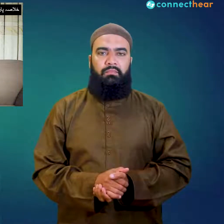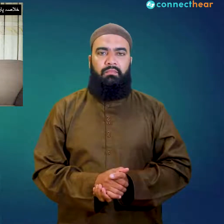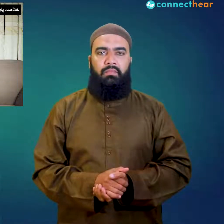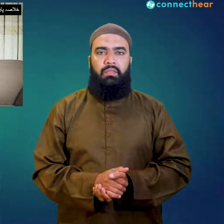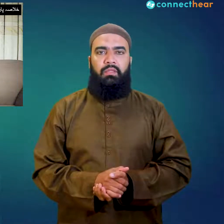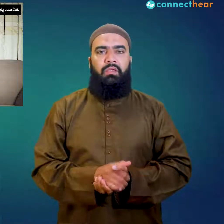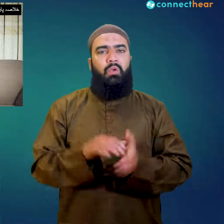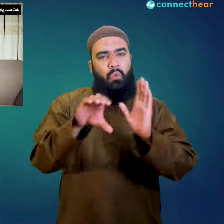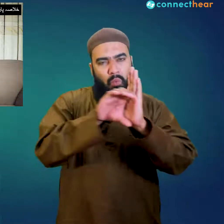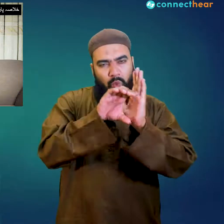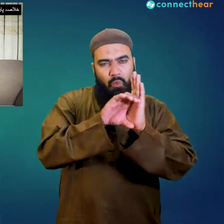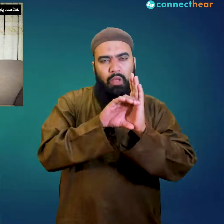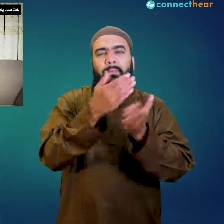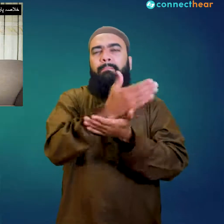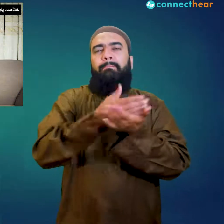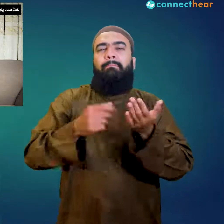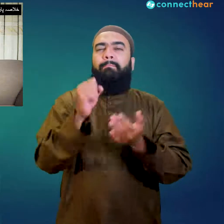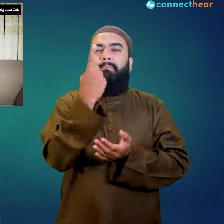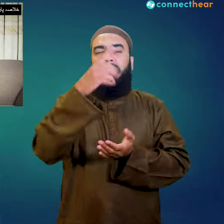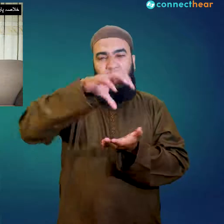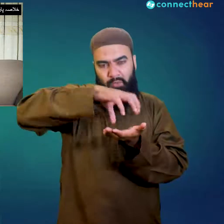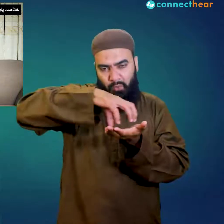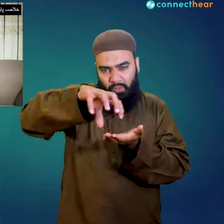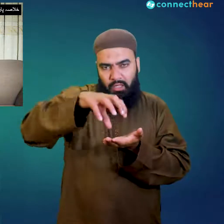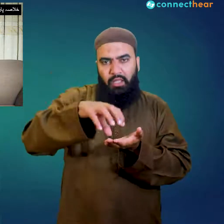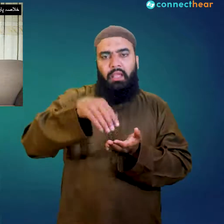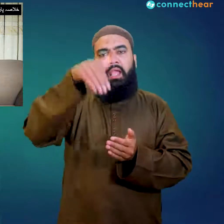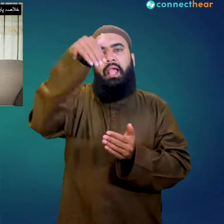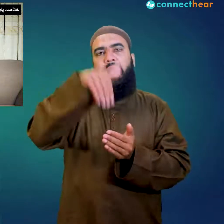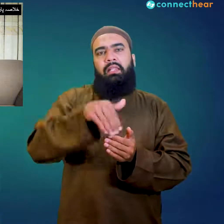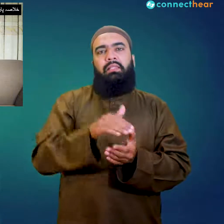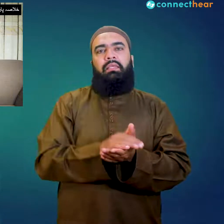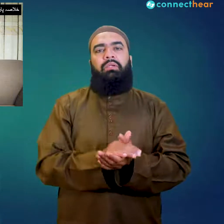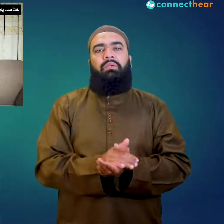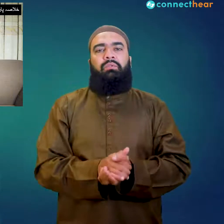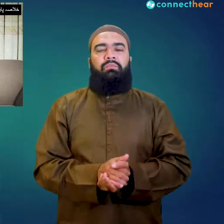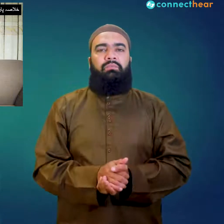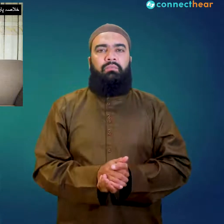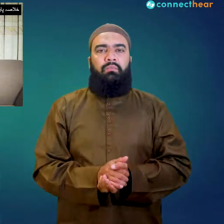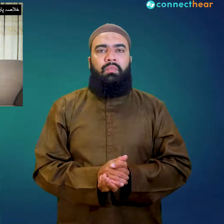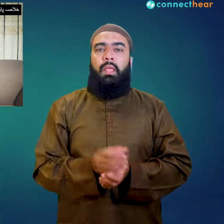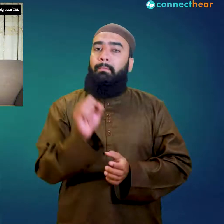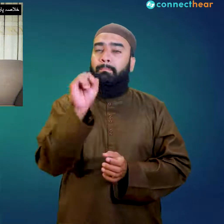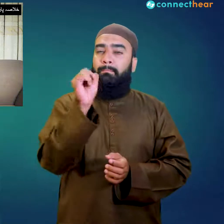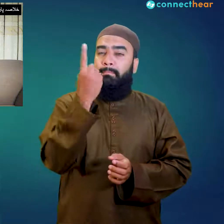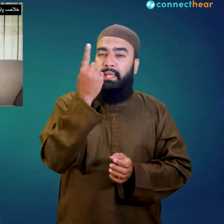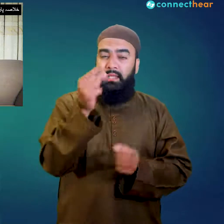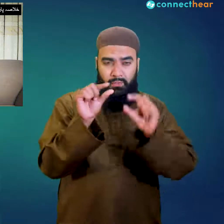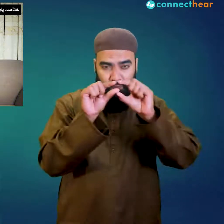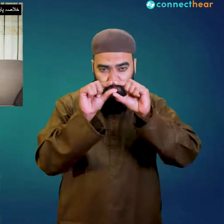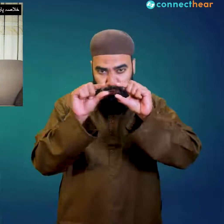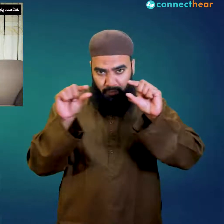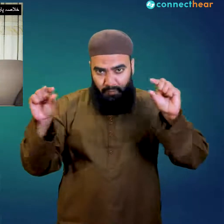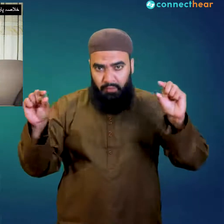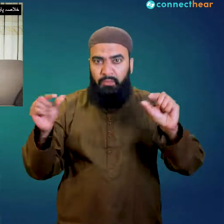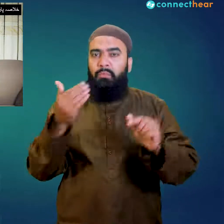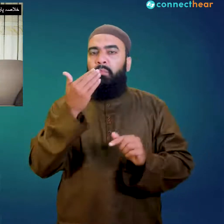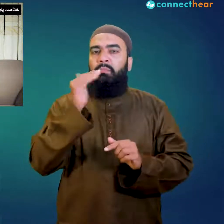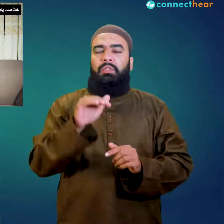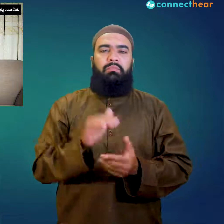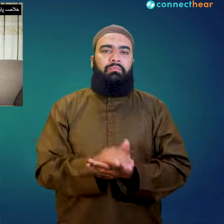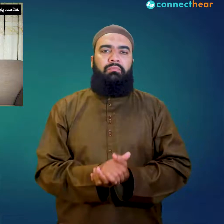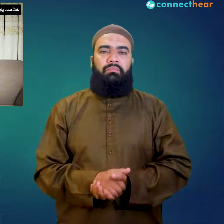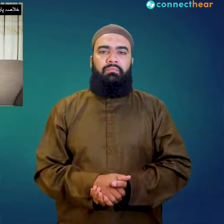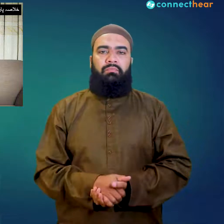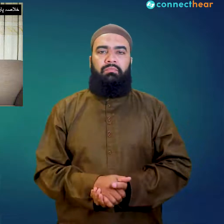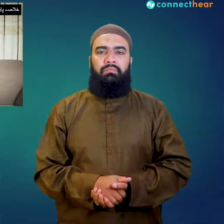رکوع نمبر 1 آیت نمبر 92، جو کہ اس پارہ نمبر 4 کی پہلی آیت مبارکہ ہے۔ لن